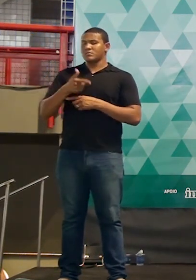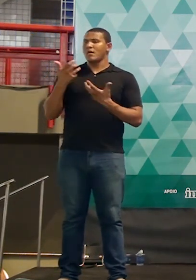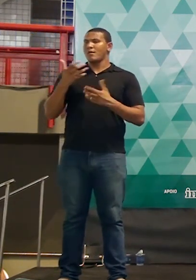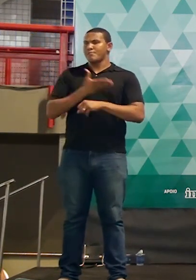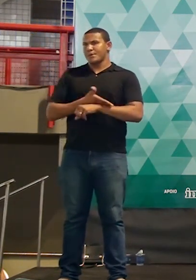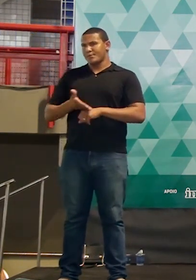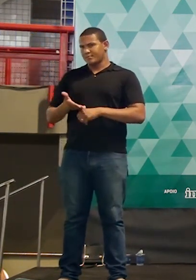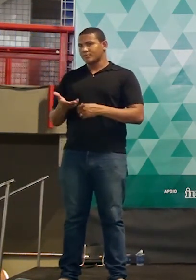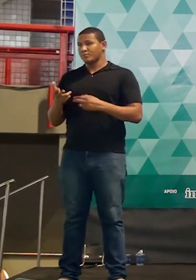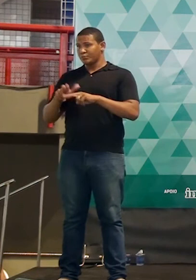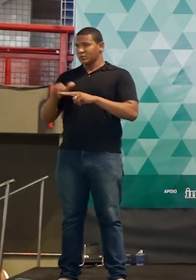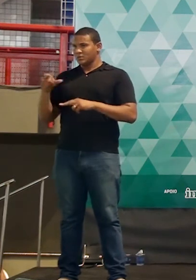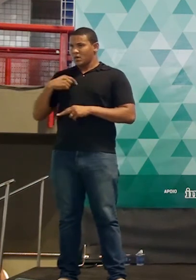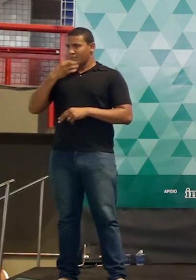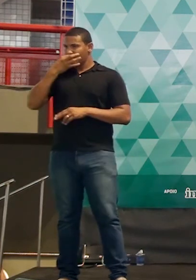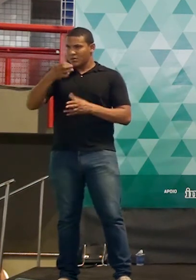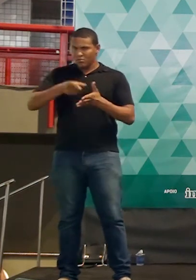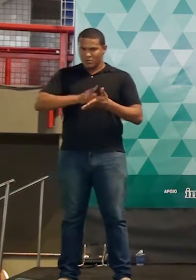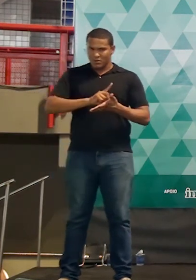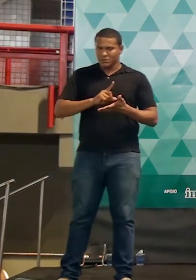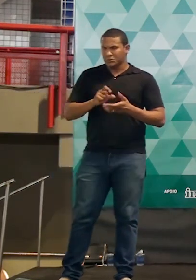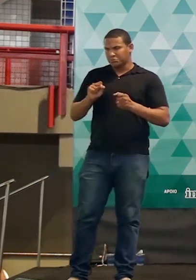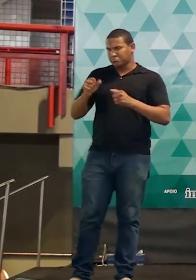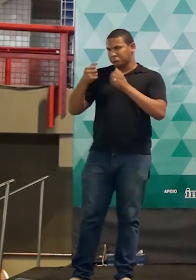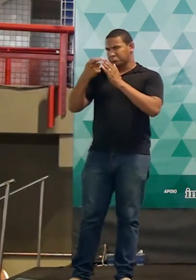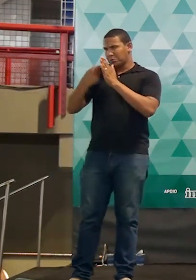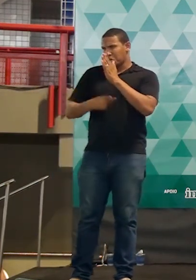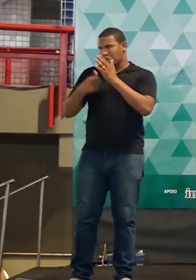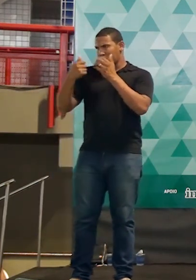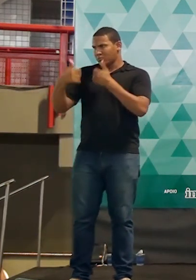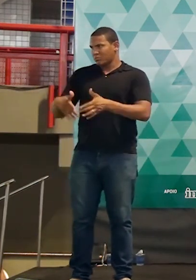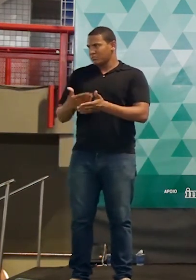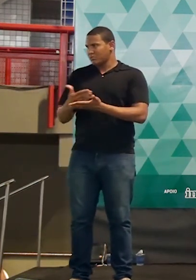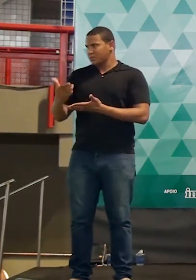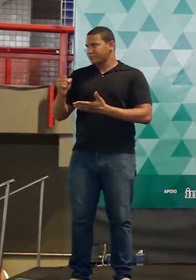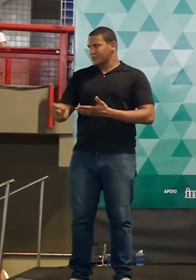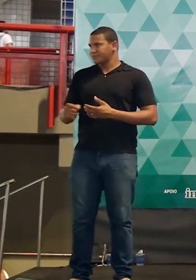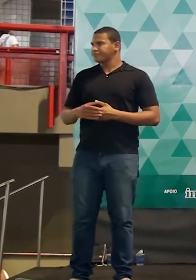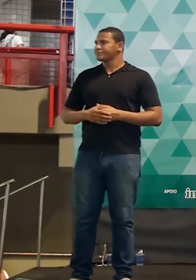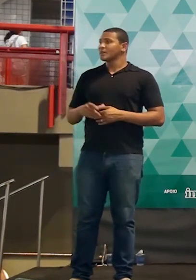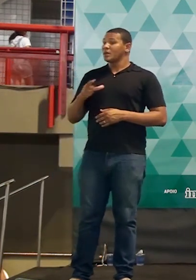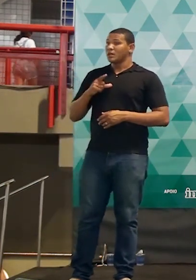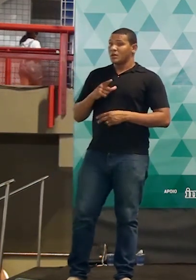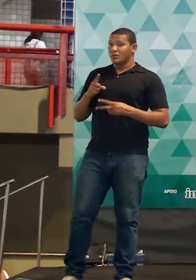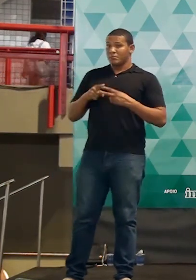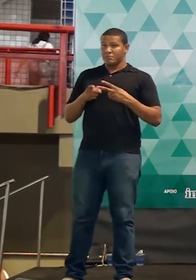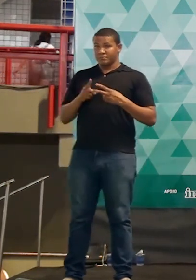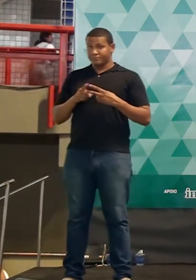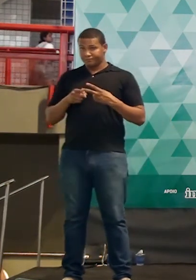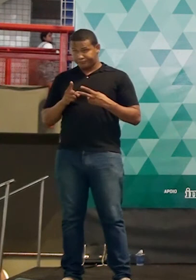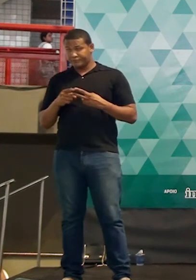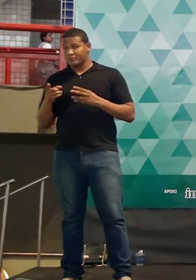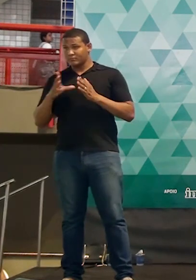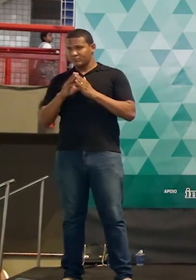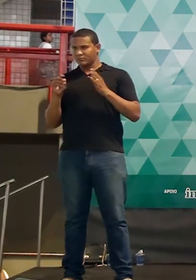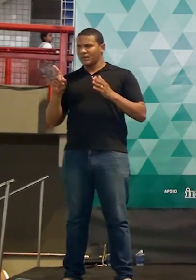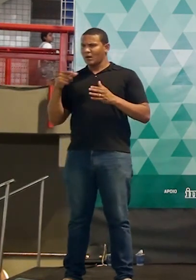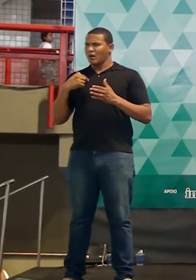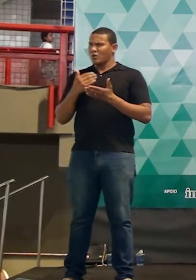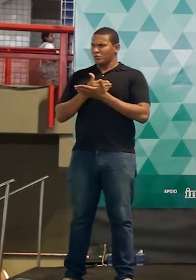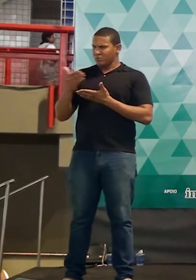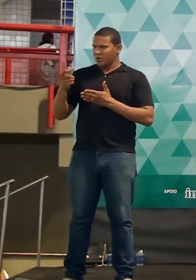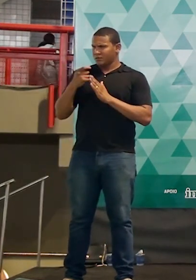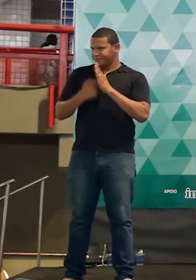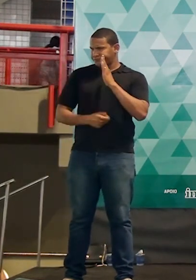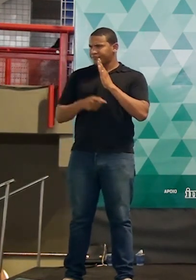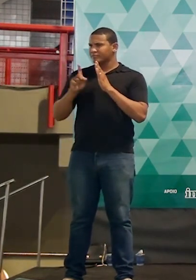de dar minha opinião, eu começo assim. Tem 2 modelos, são super legais. O da alusão histórica, você começa